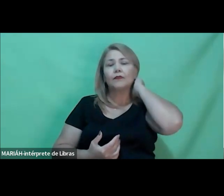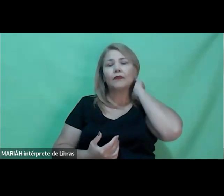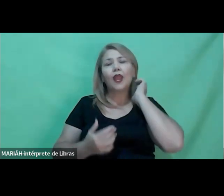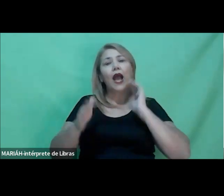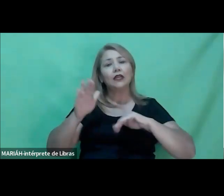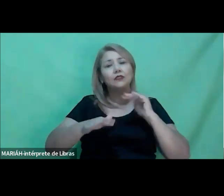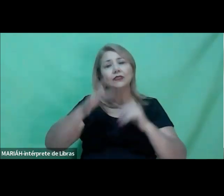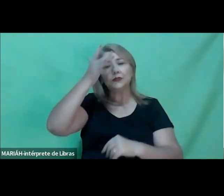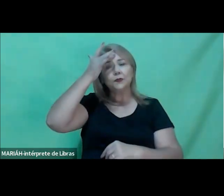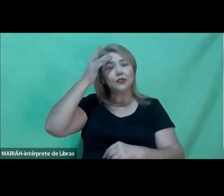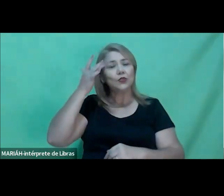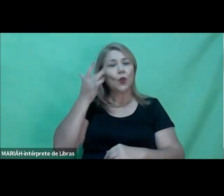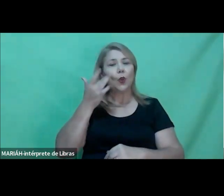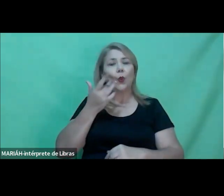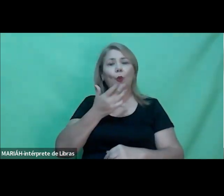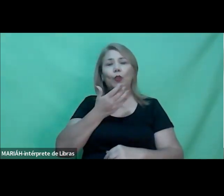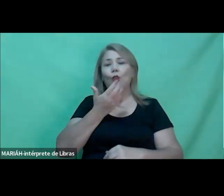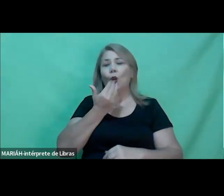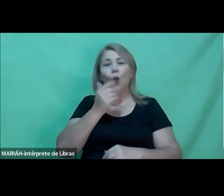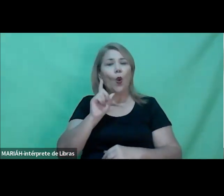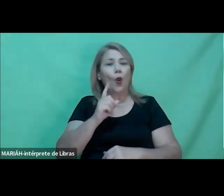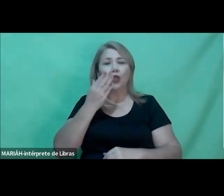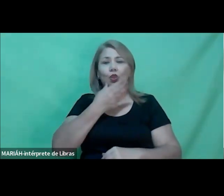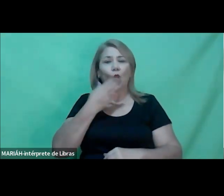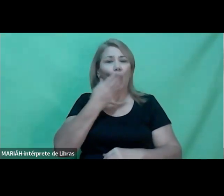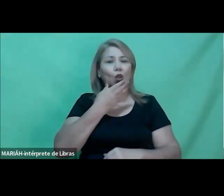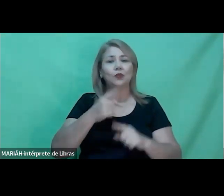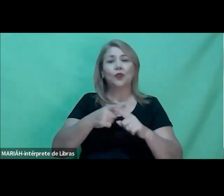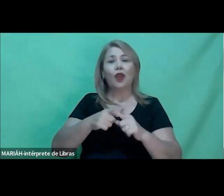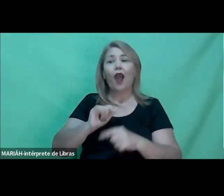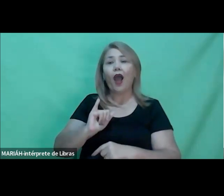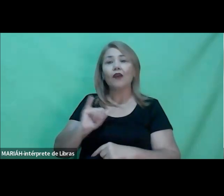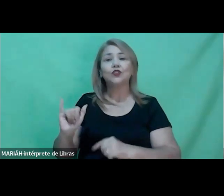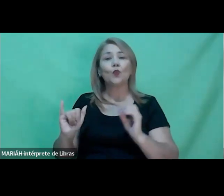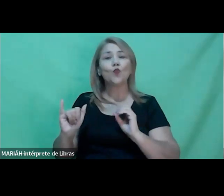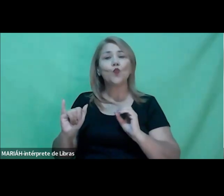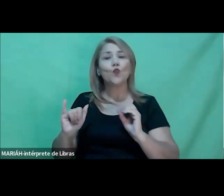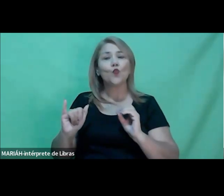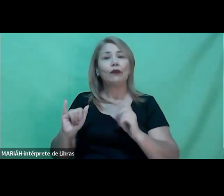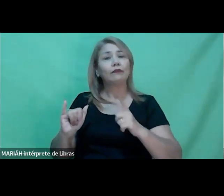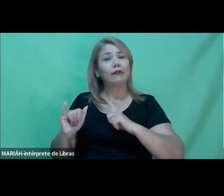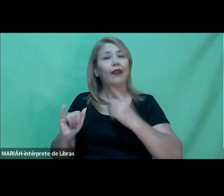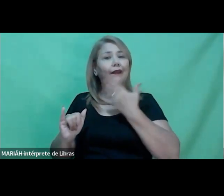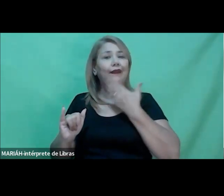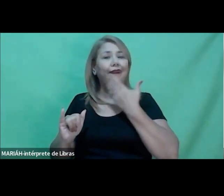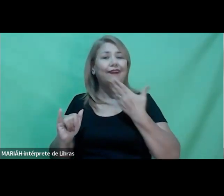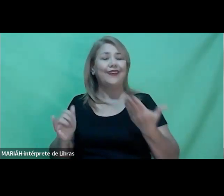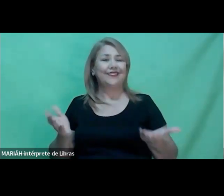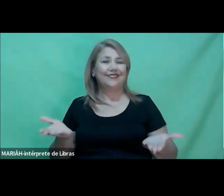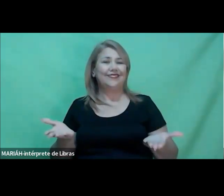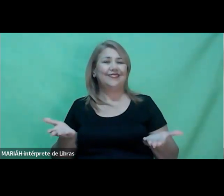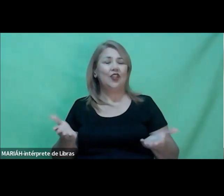les Indicó que había un postre sí o que no utilizaron determinados elementos que había en la mesa como la